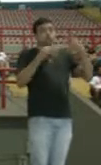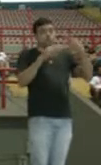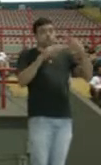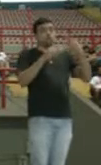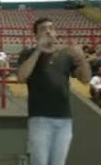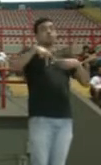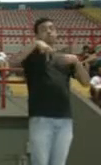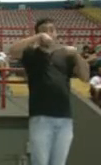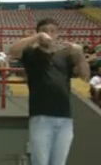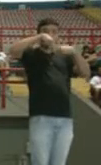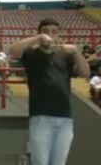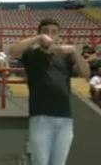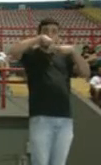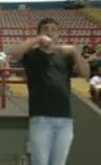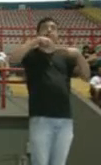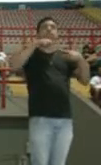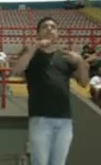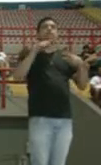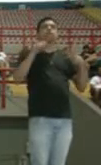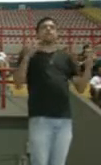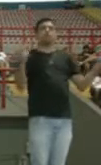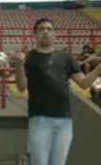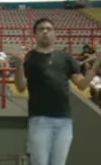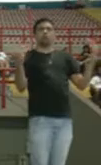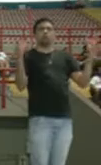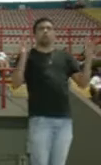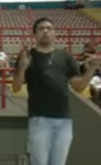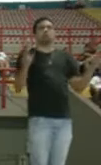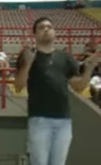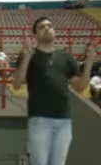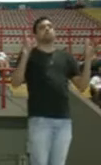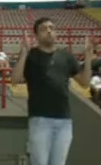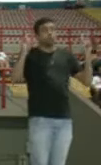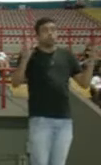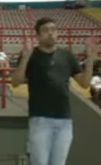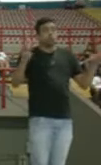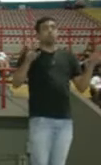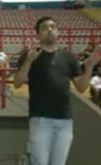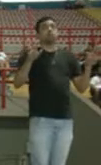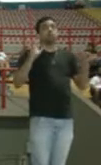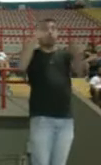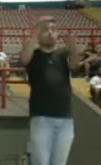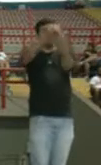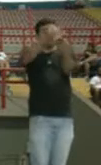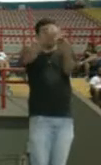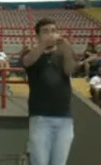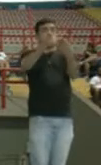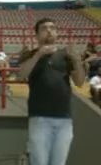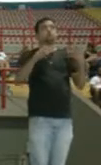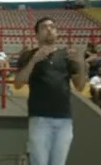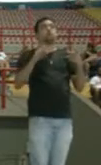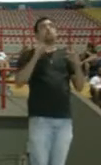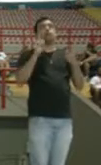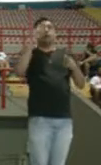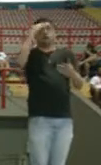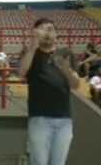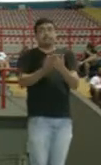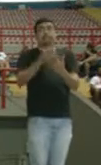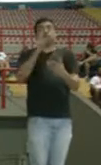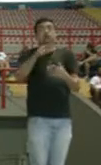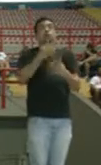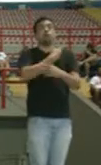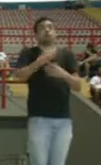o anarquismo. Professor, o comunismo e o anarquismo são iguais? São no seu fim. Comunismo e anarquismo acreditam